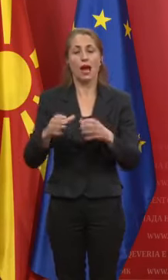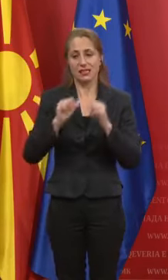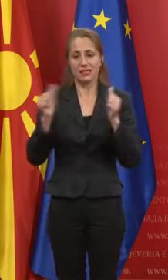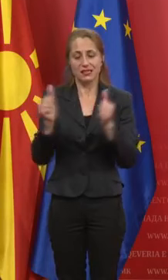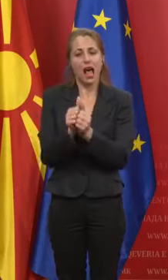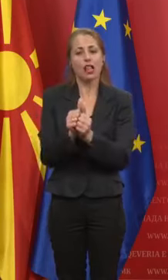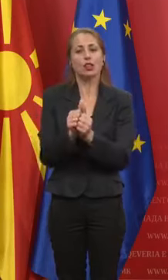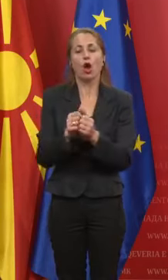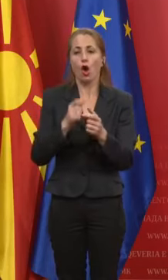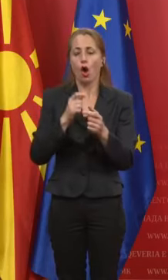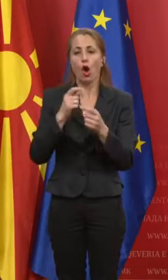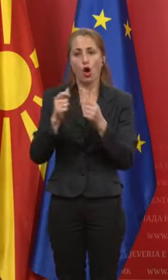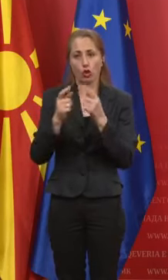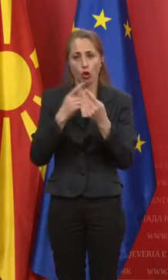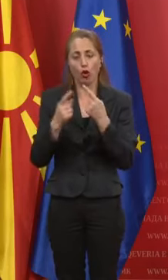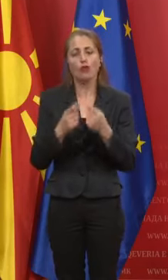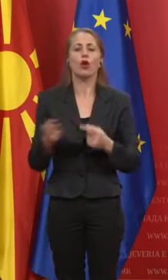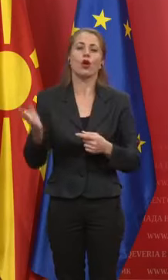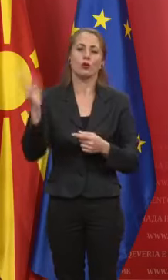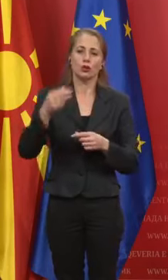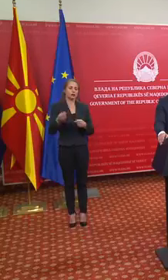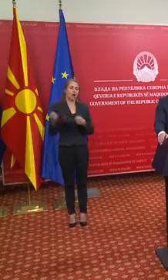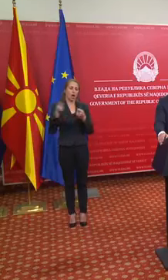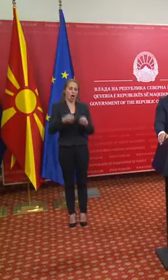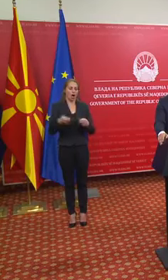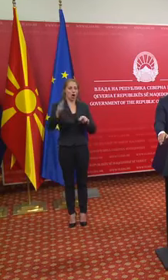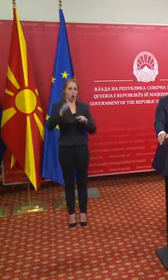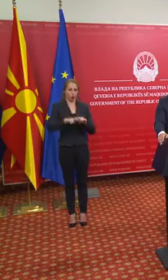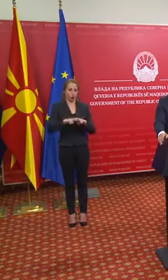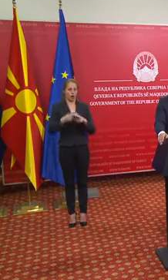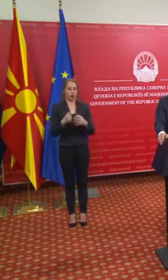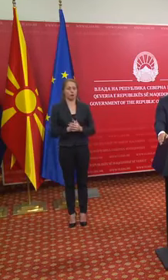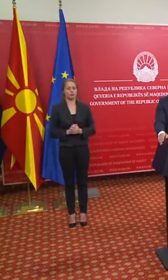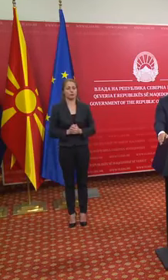ќе донесеме и одлука.